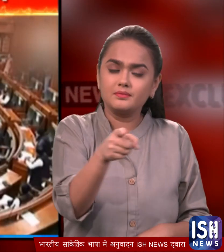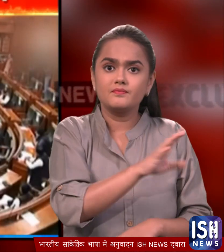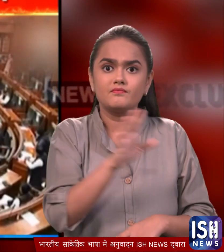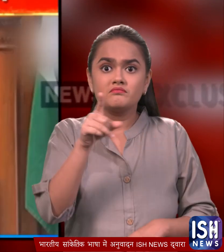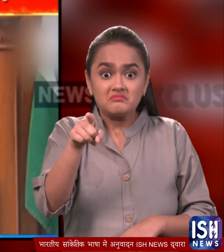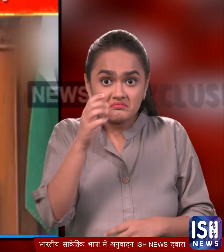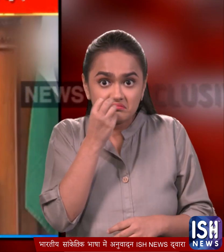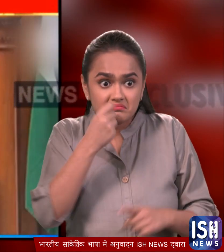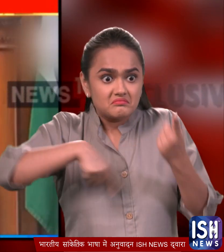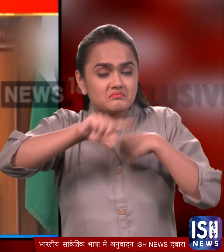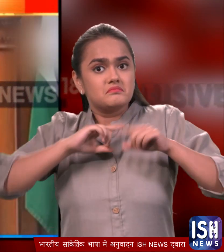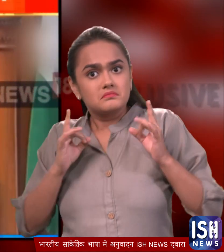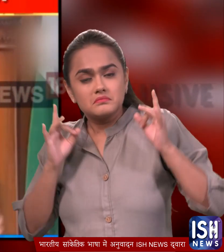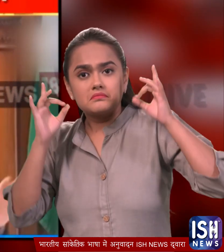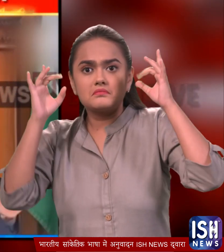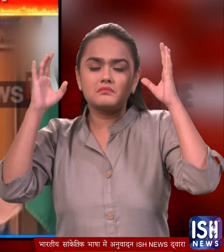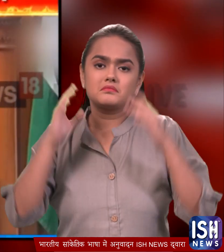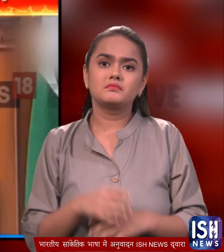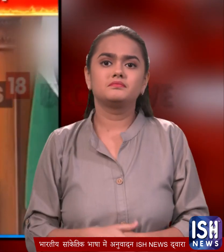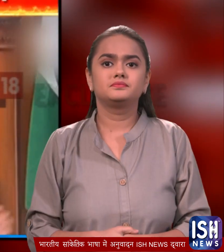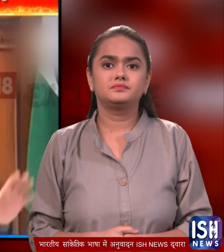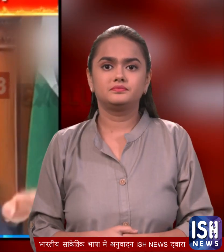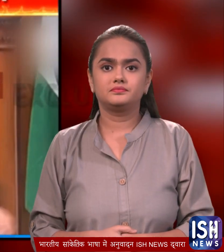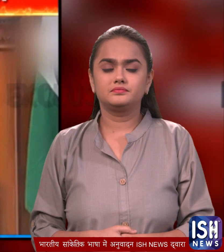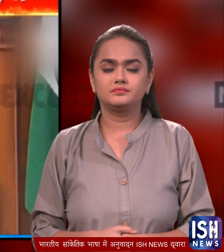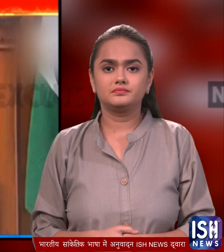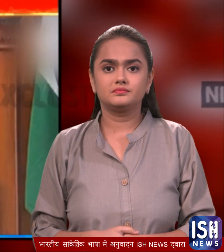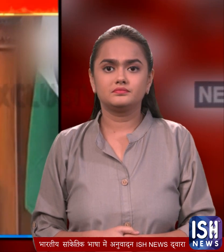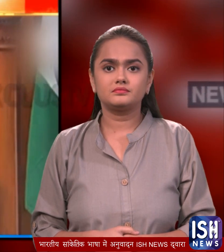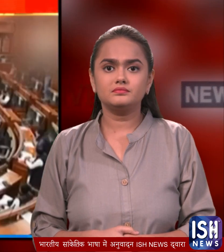विपक्ष भड़क गया। हरियाणा का पराली का रोक दीजिए, दिल्ली सुरक्षित हो